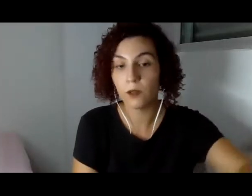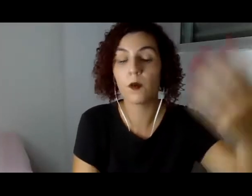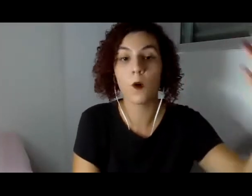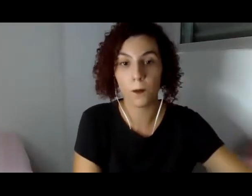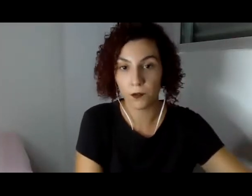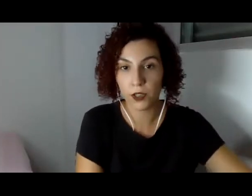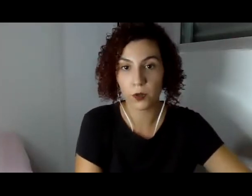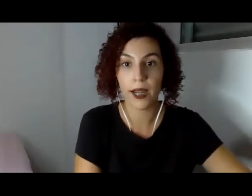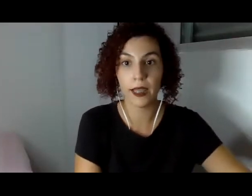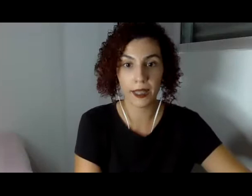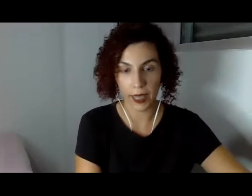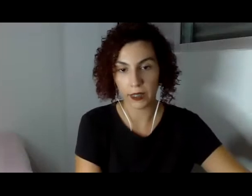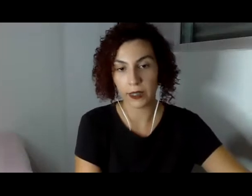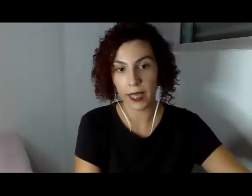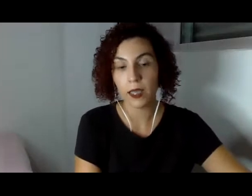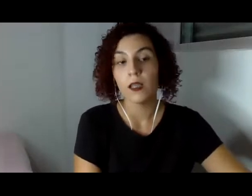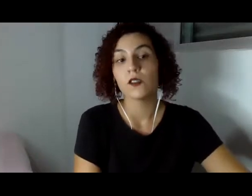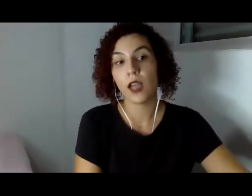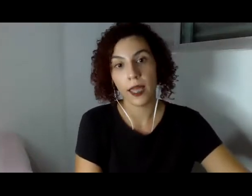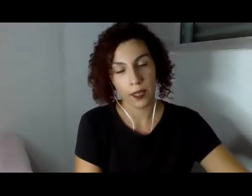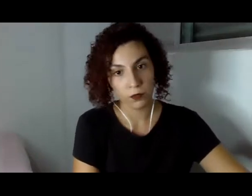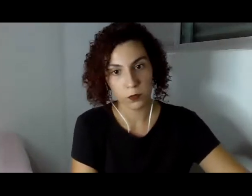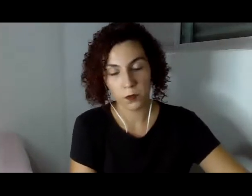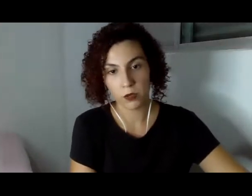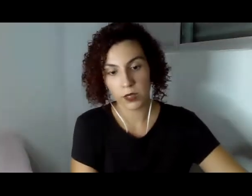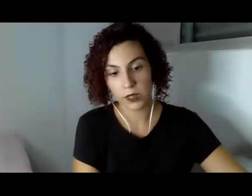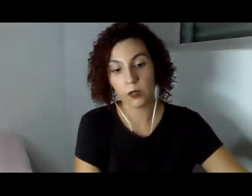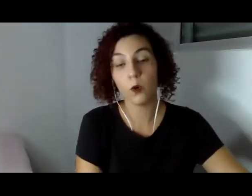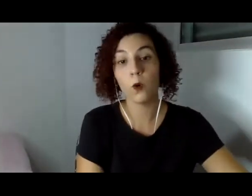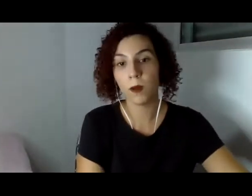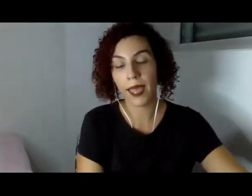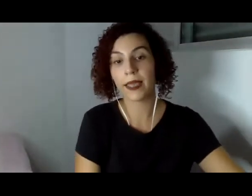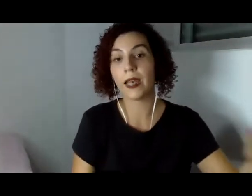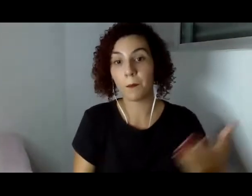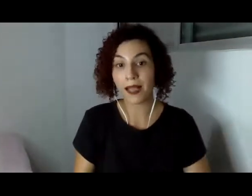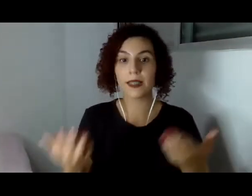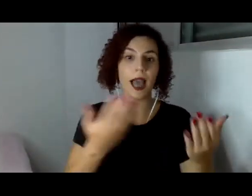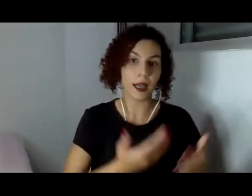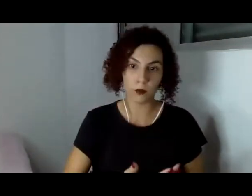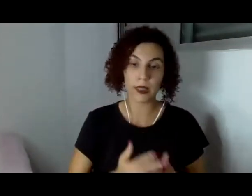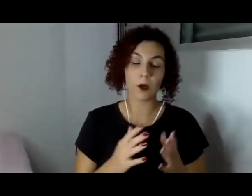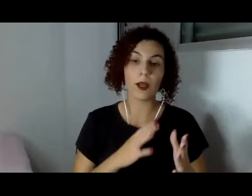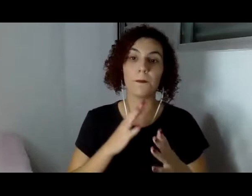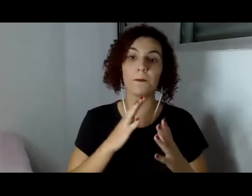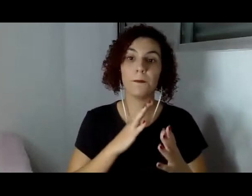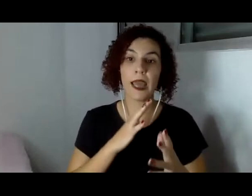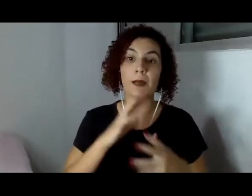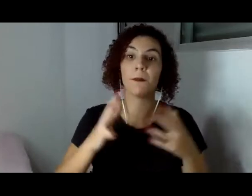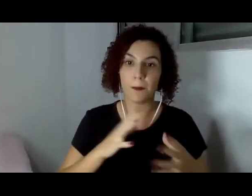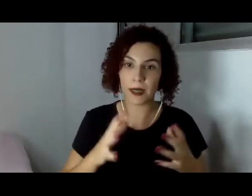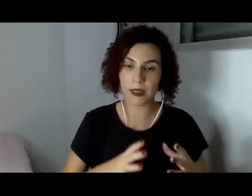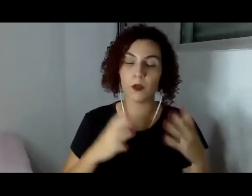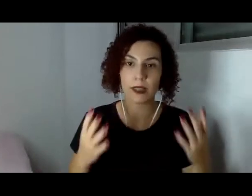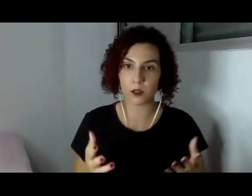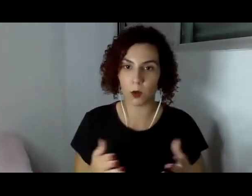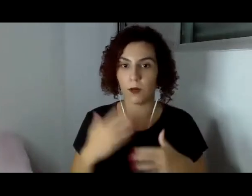Anne Sullivan com a professora Ellen Keller, né? Já é um filme mais conhecido. O Black, ele é baseado, então ele é